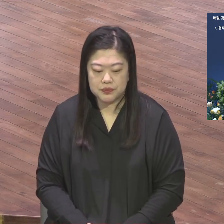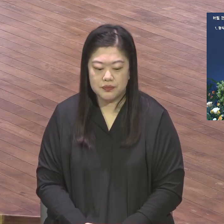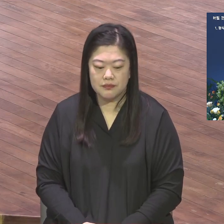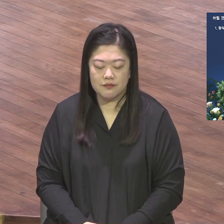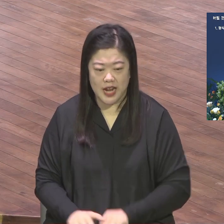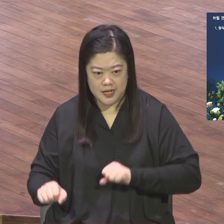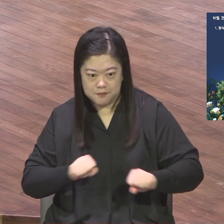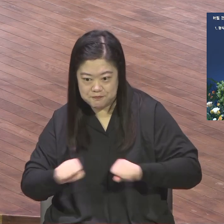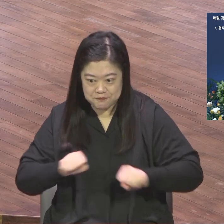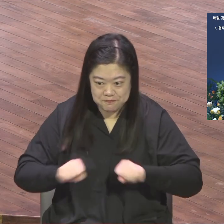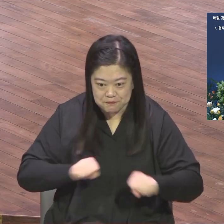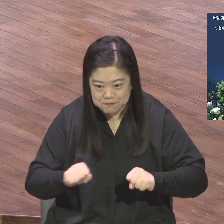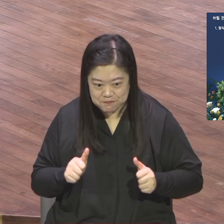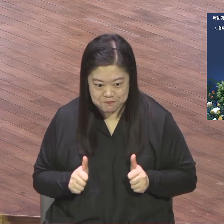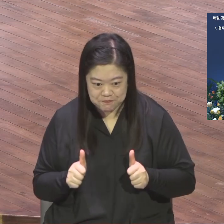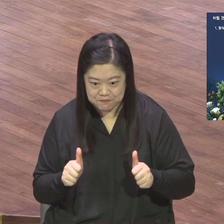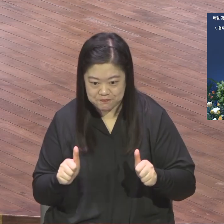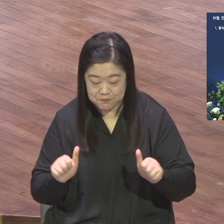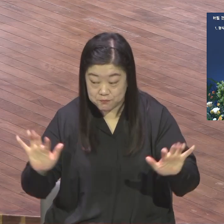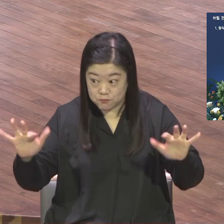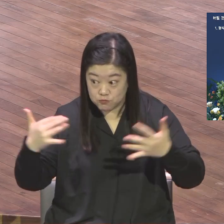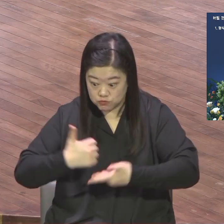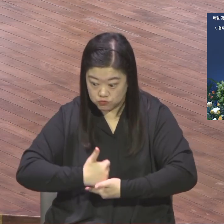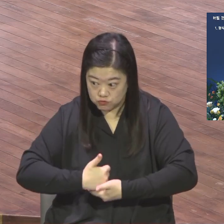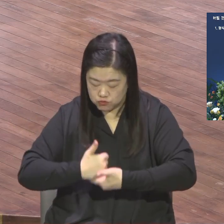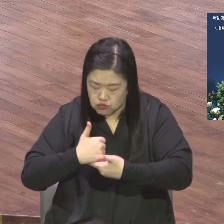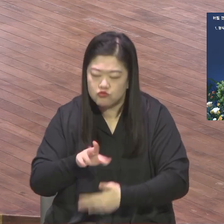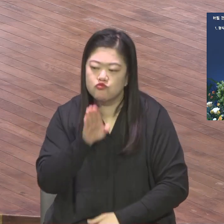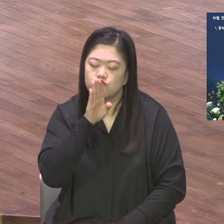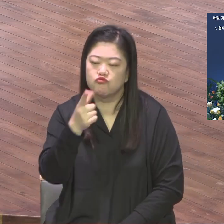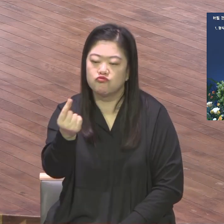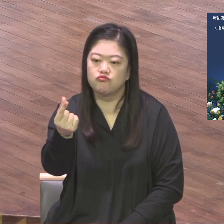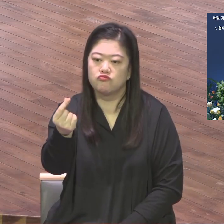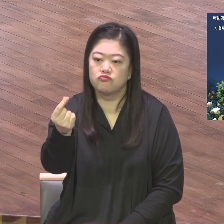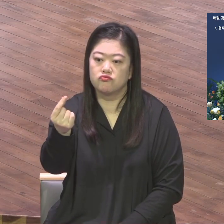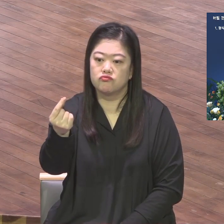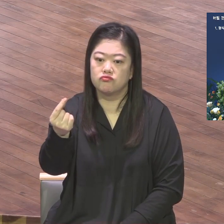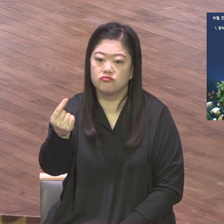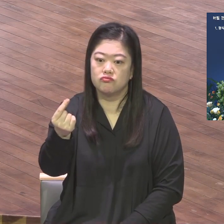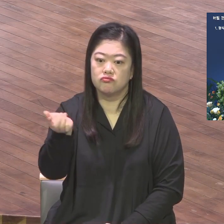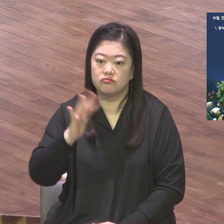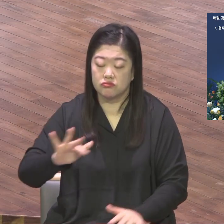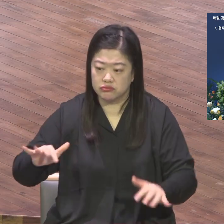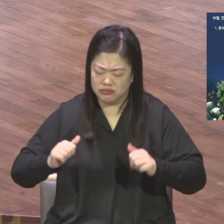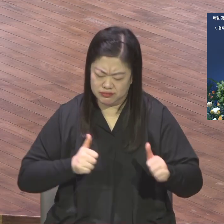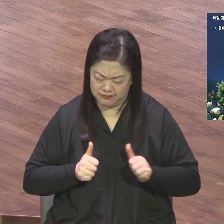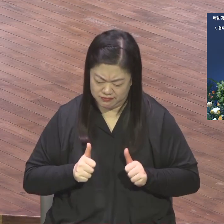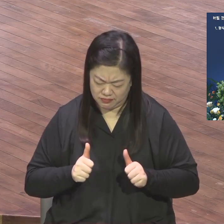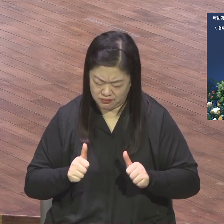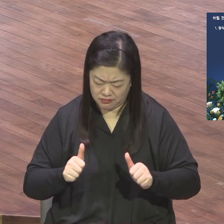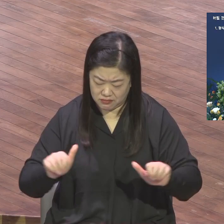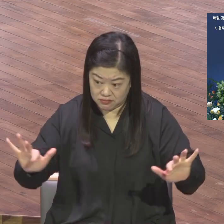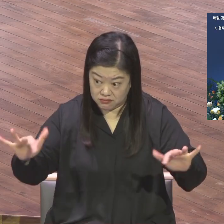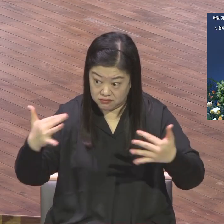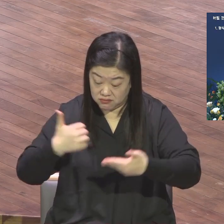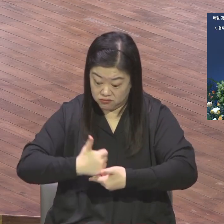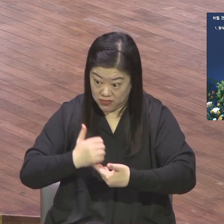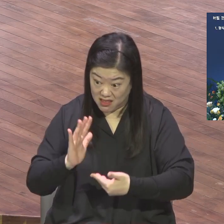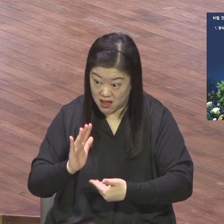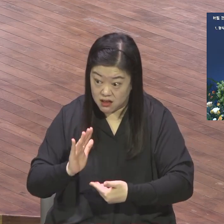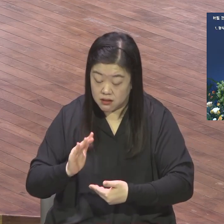어느 날 안 알아주면 완전히 시험 들어봅니다. 열심히 했는데 하나님 응답 안